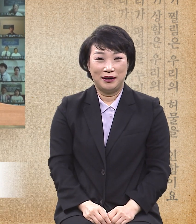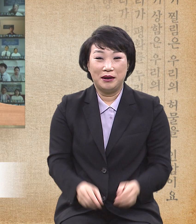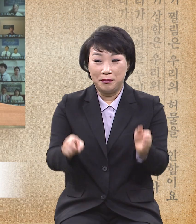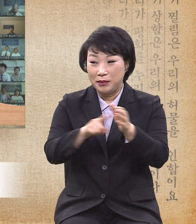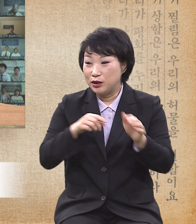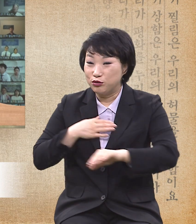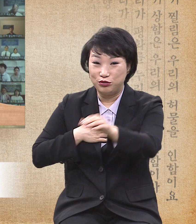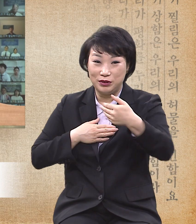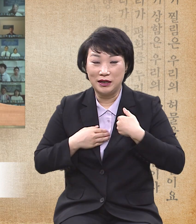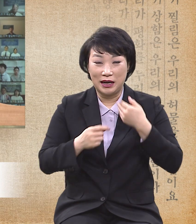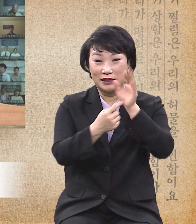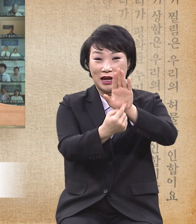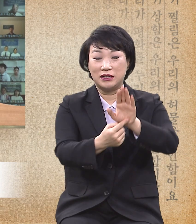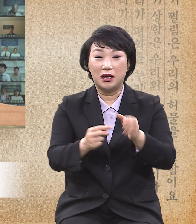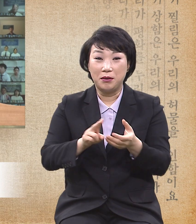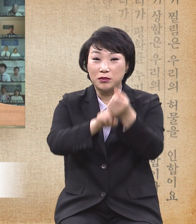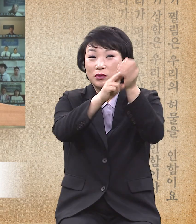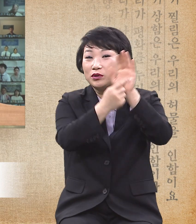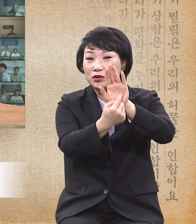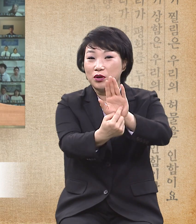믿는 자에게 따르는 표적이